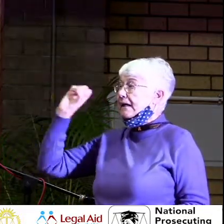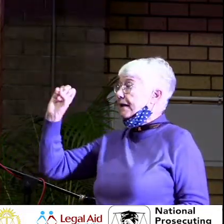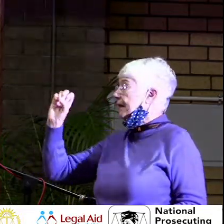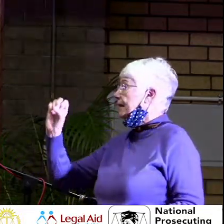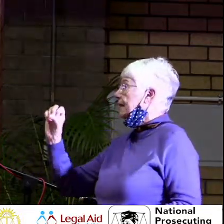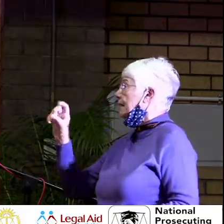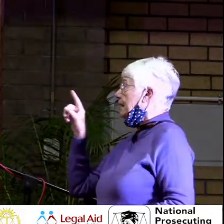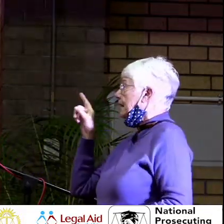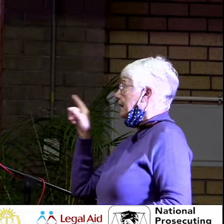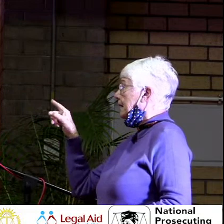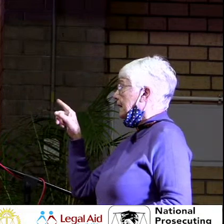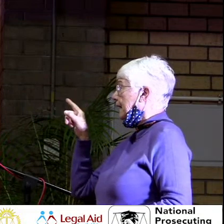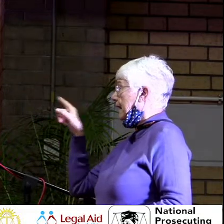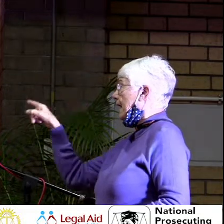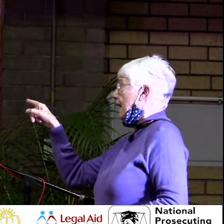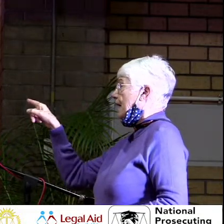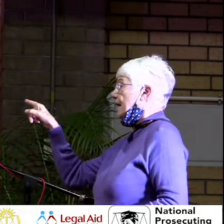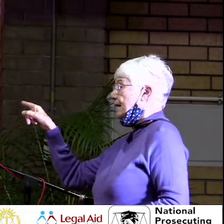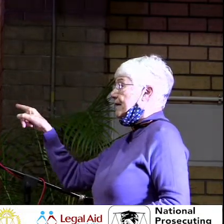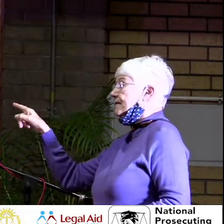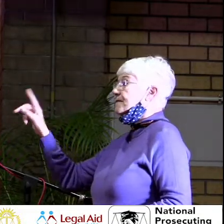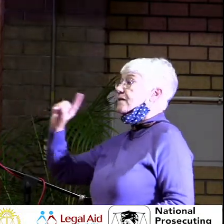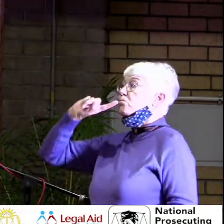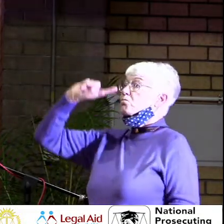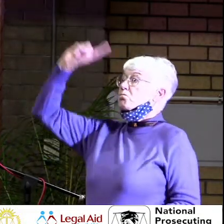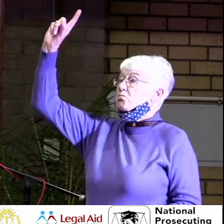senior magistrate vir Belwelhof.